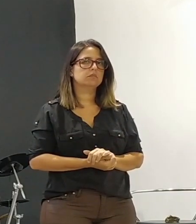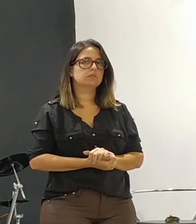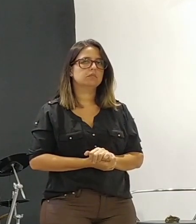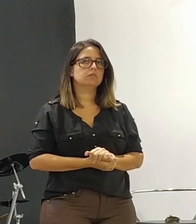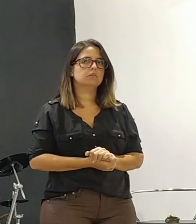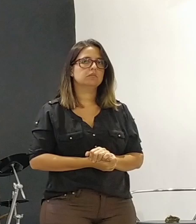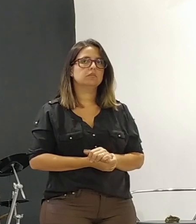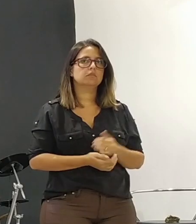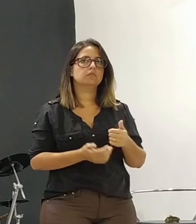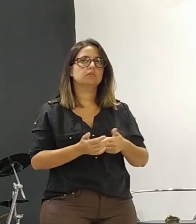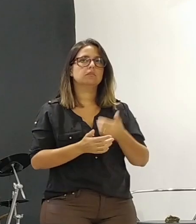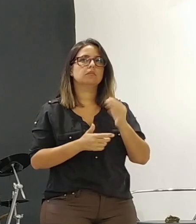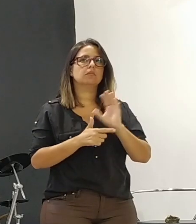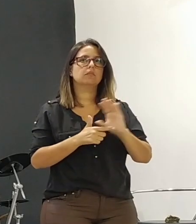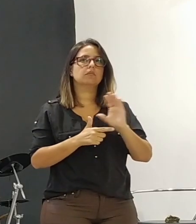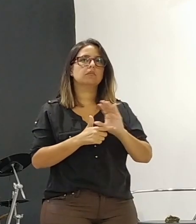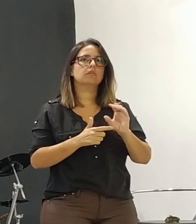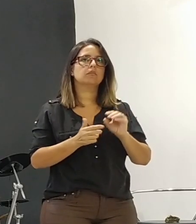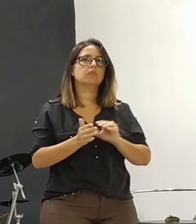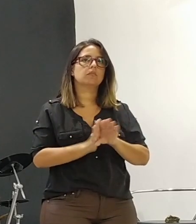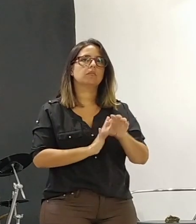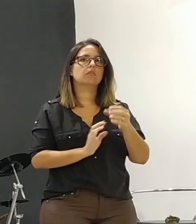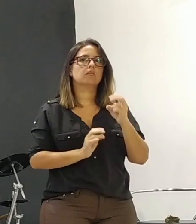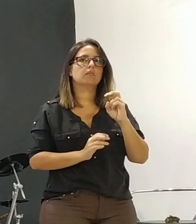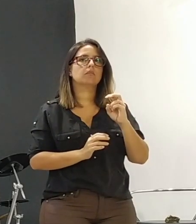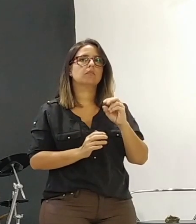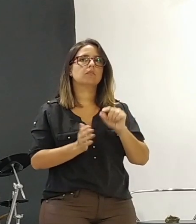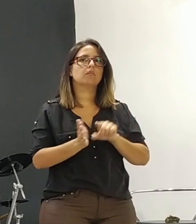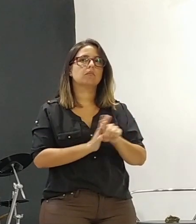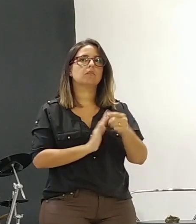1 Coríntios, capítulo 5, de 7 a 8.